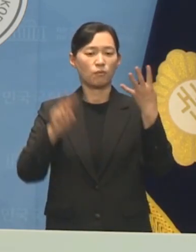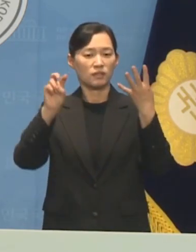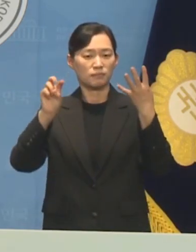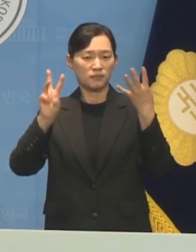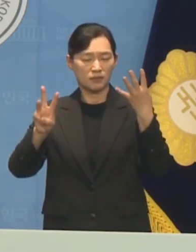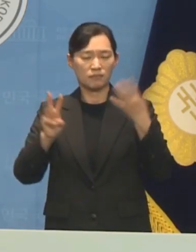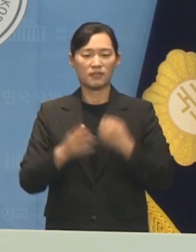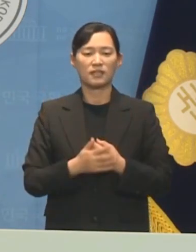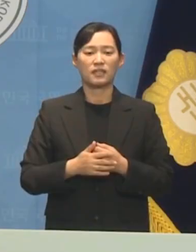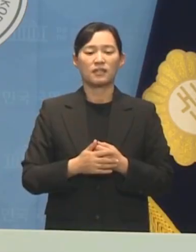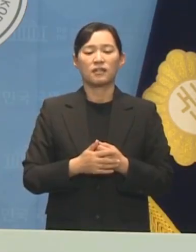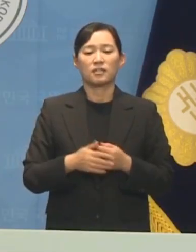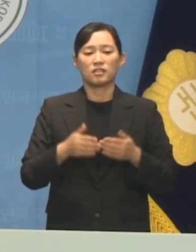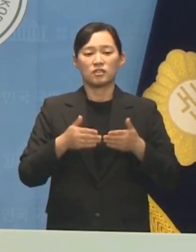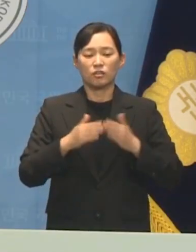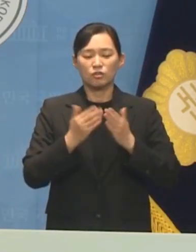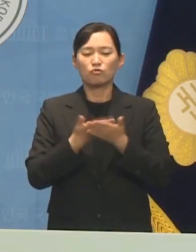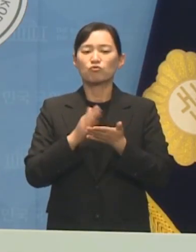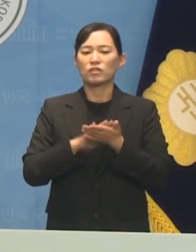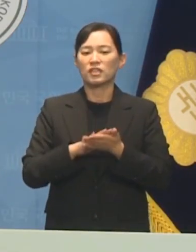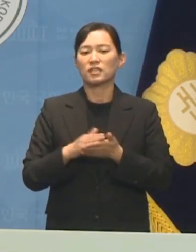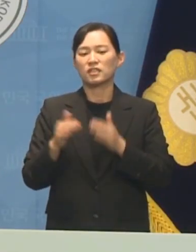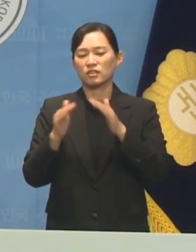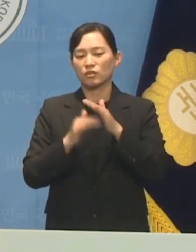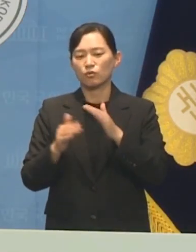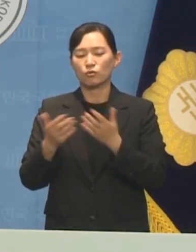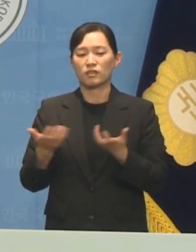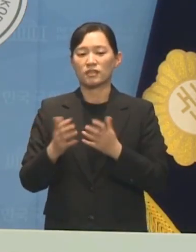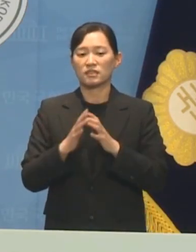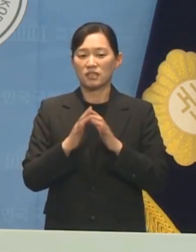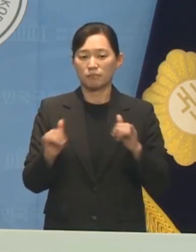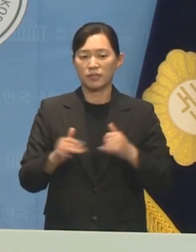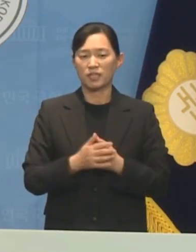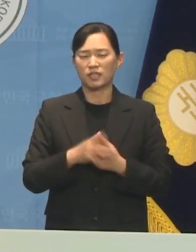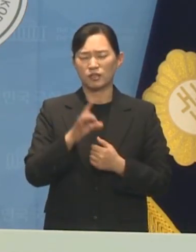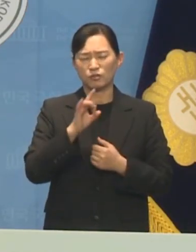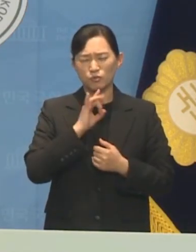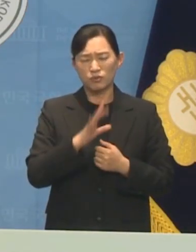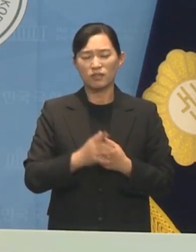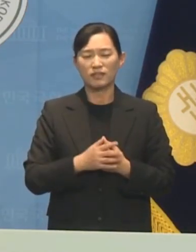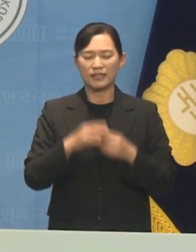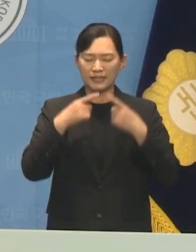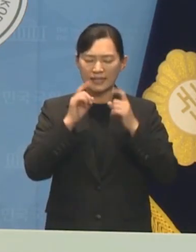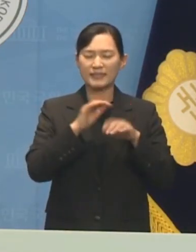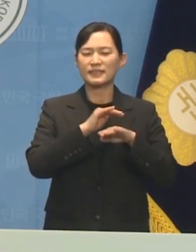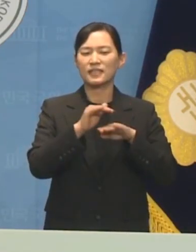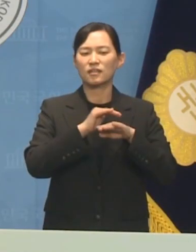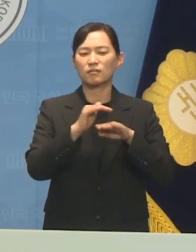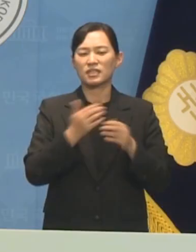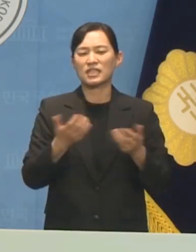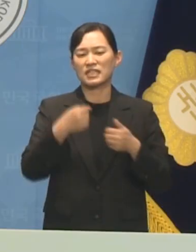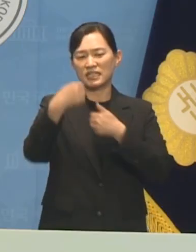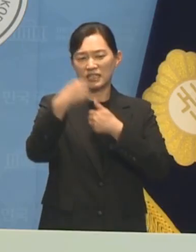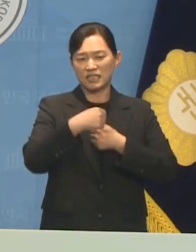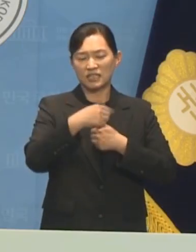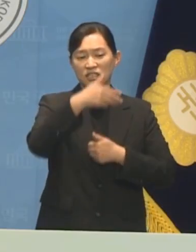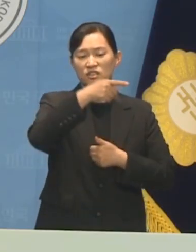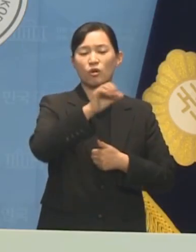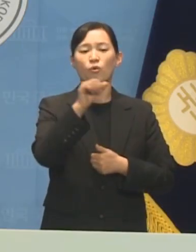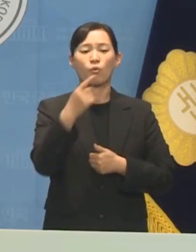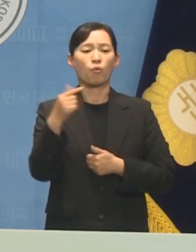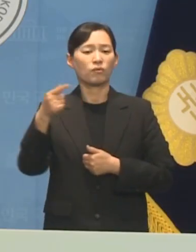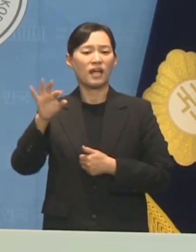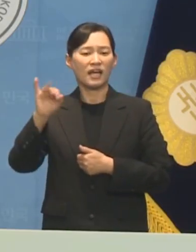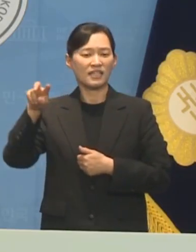23일 가전 설치 수리 정규직 노동자들에게 유일하게 개인 차량으로 업무시키는 회사